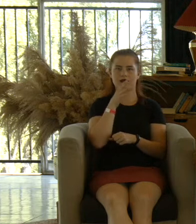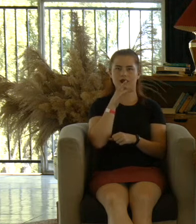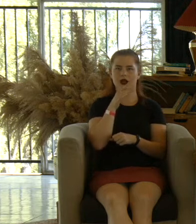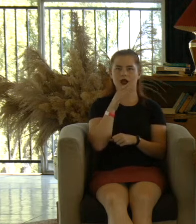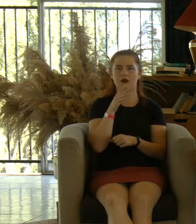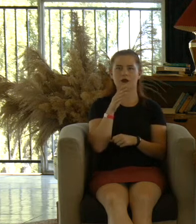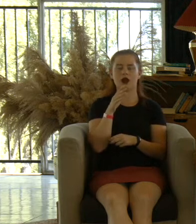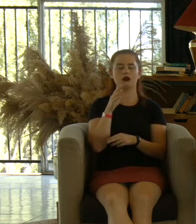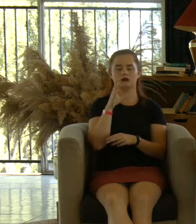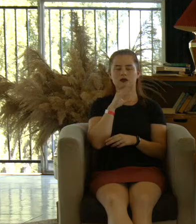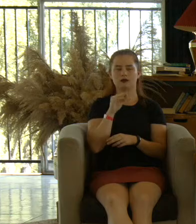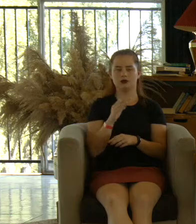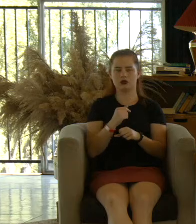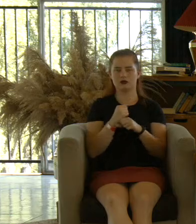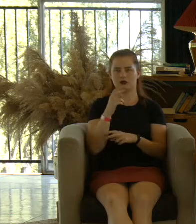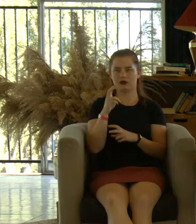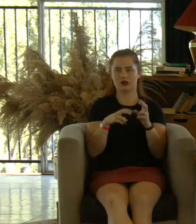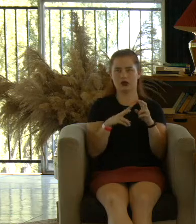заводом.